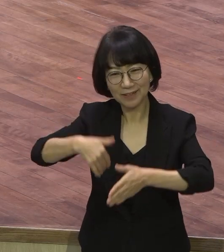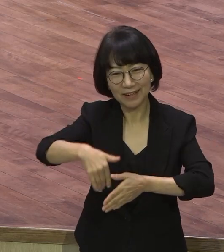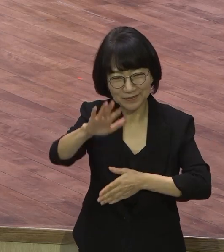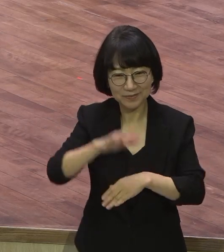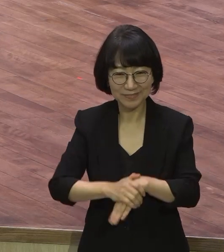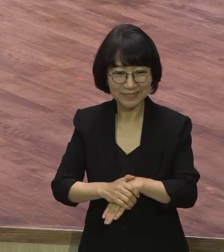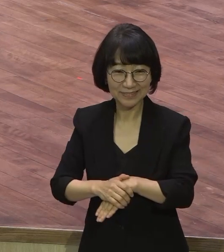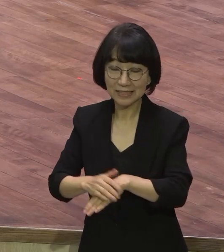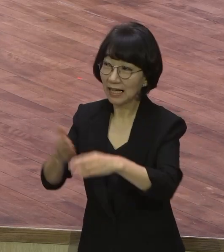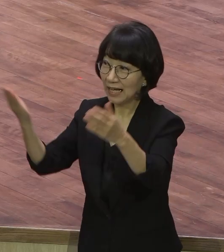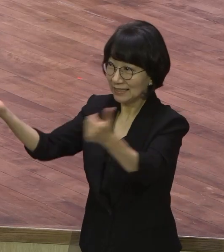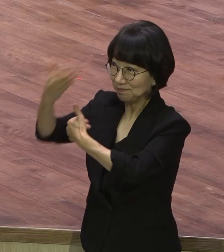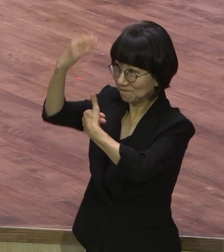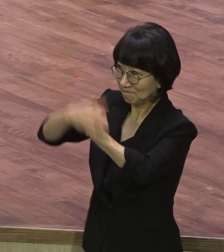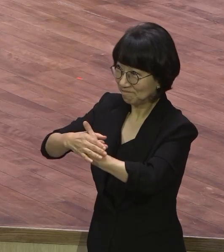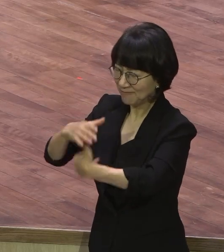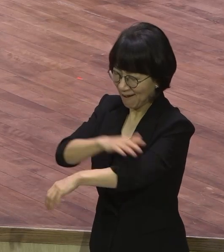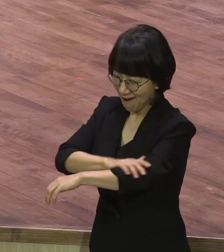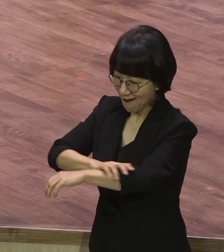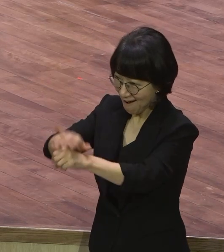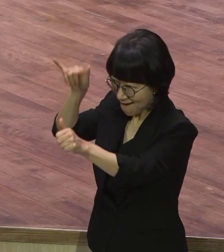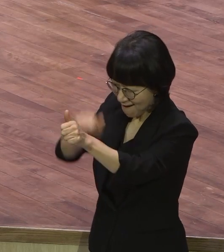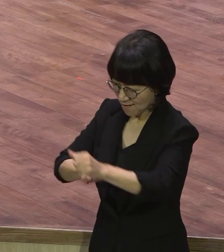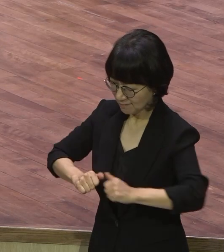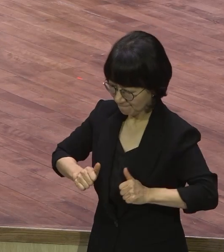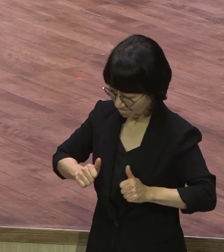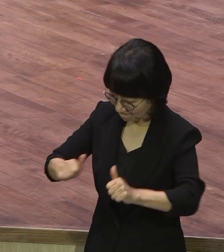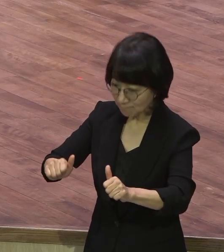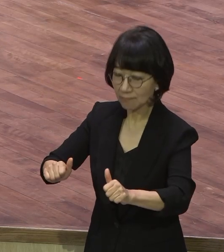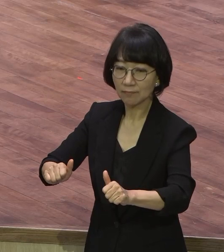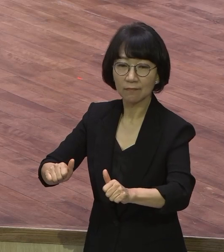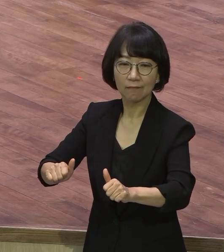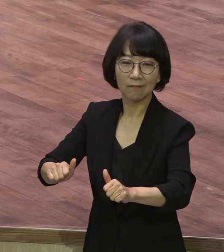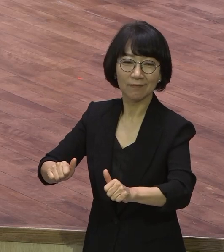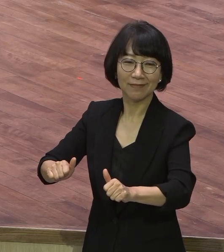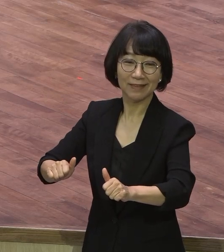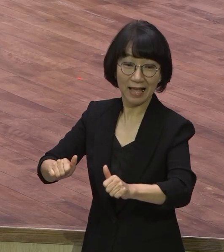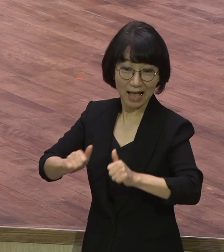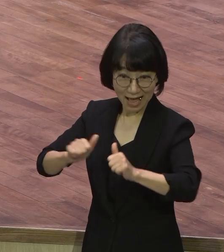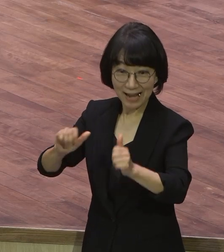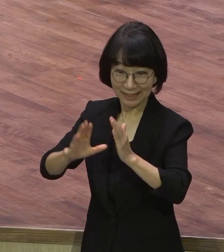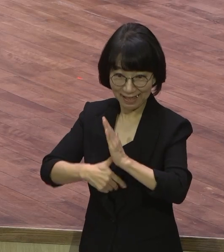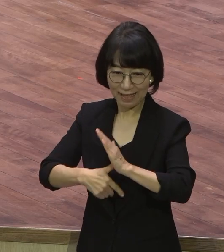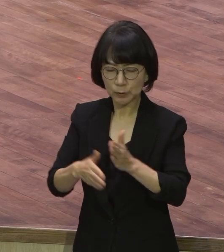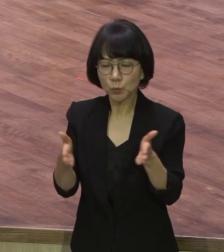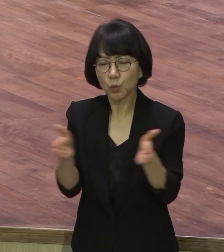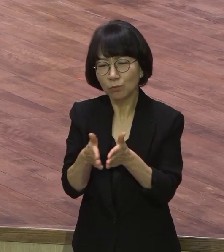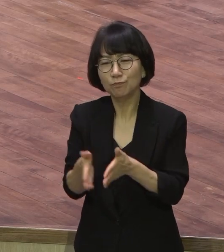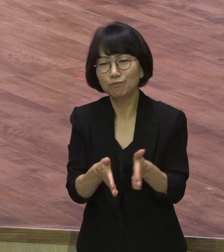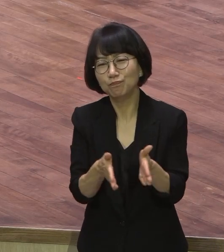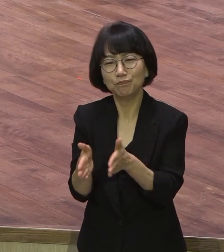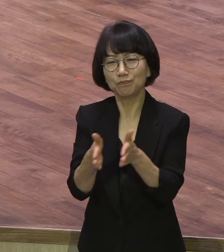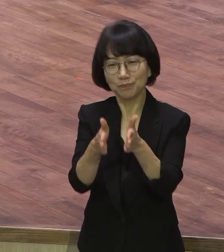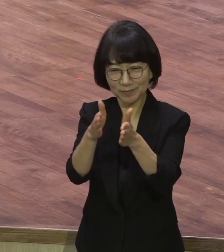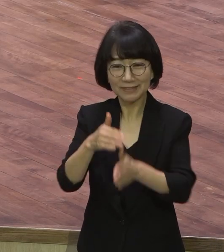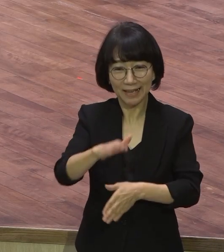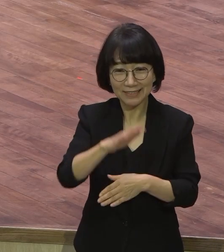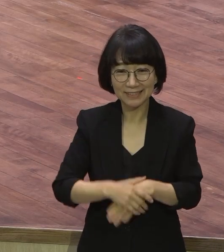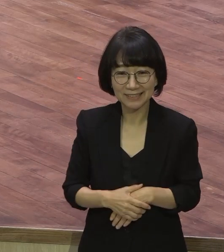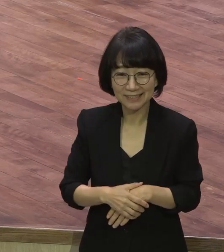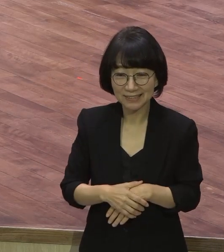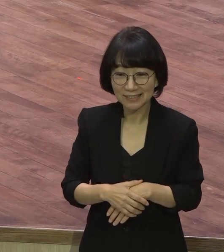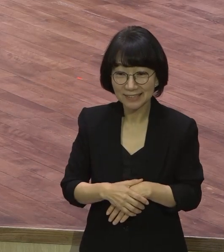직분에 충성하는 건 적은 문이에요. 이해 못해요. 같이 일을 같은 기관에서 같은 부서에서 그렇게 사역하는데도